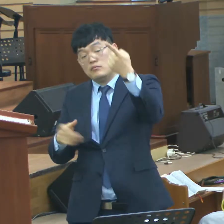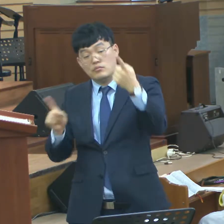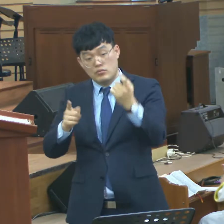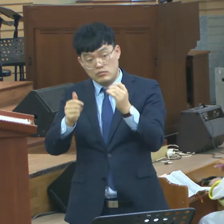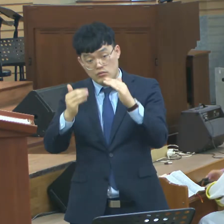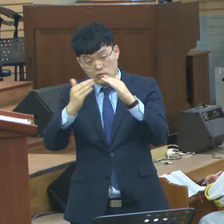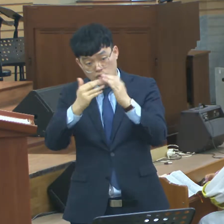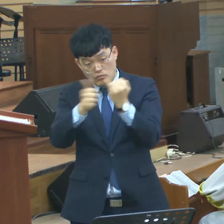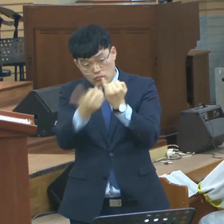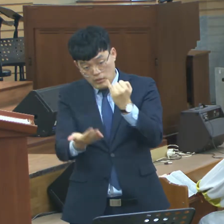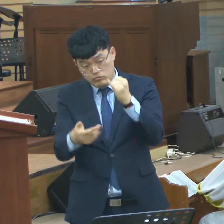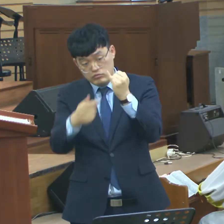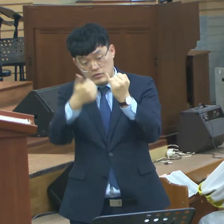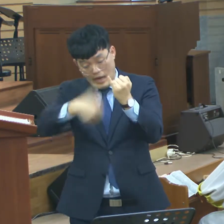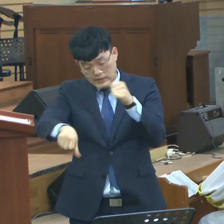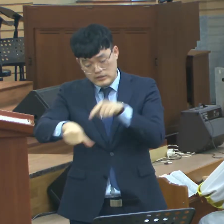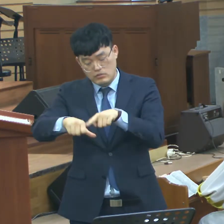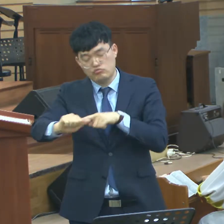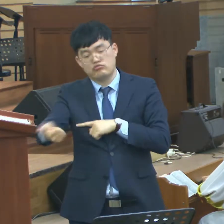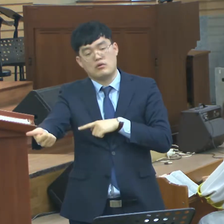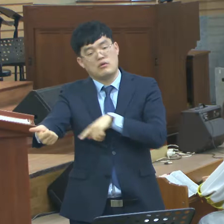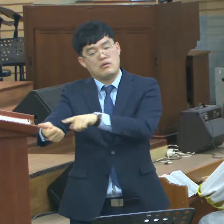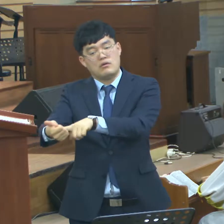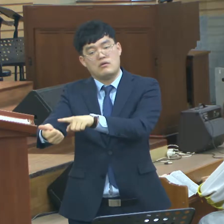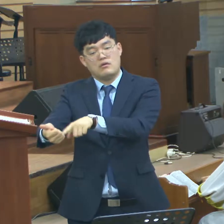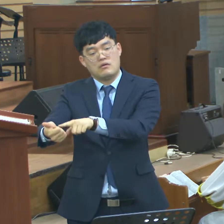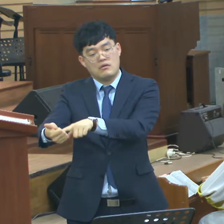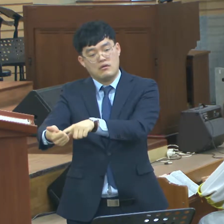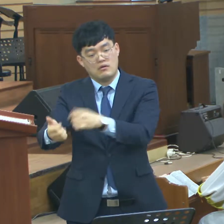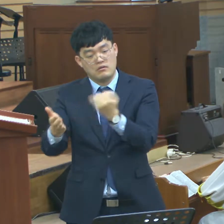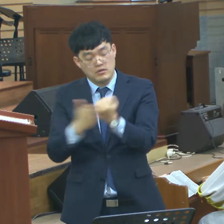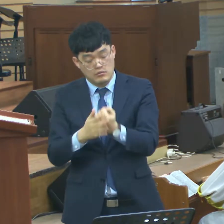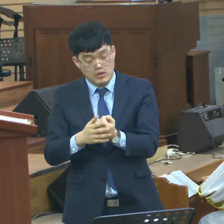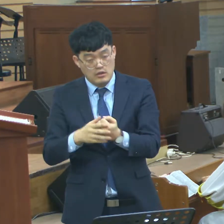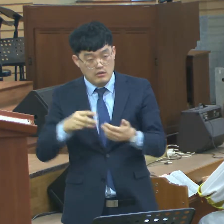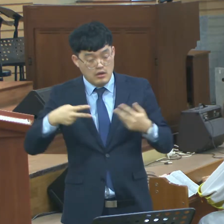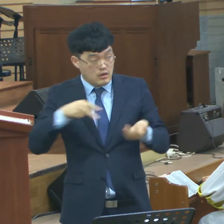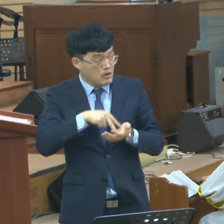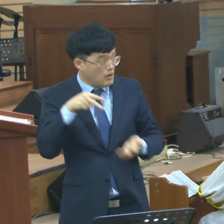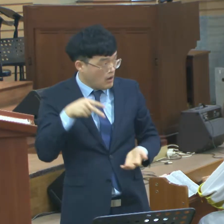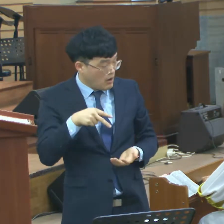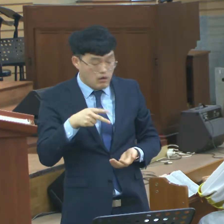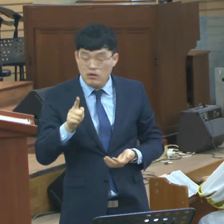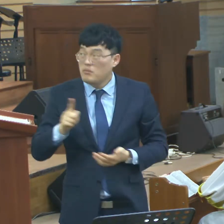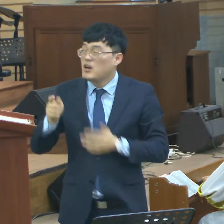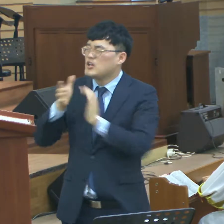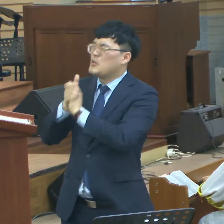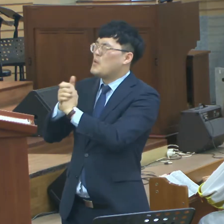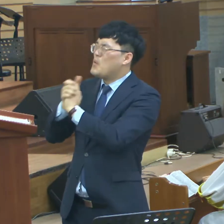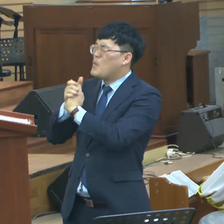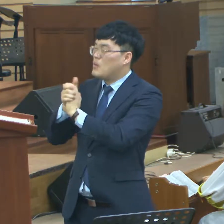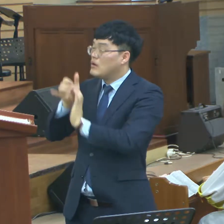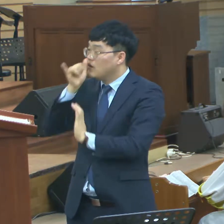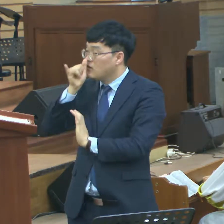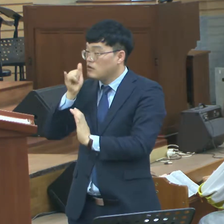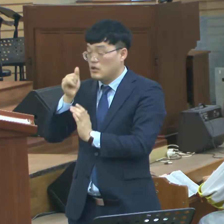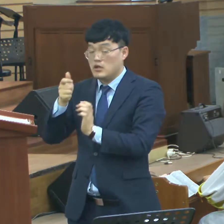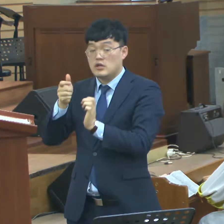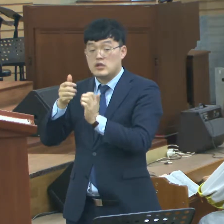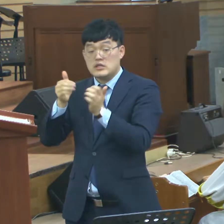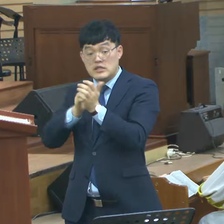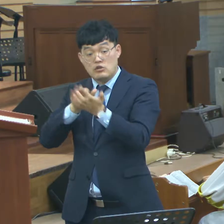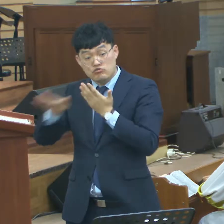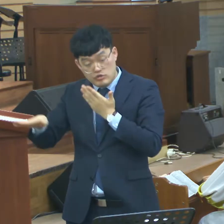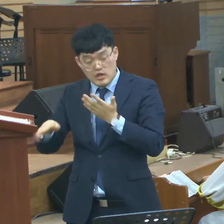그래서 엘리야가 너무 기가 막힌 상황을 맞이하면서 하나님께 부르짖죠. 기도하죠. 그래서 하나님이 그 혼이 돌아오게 하세요.